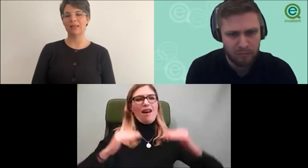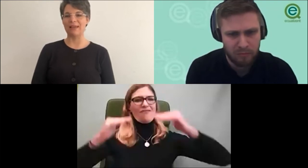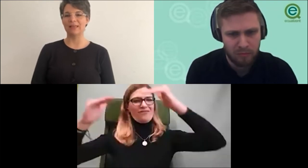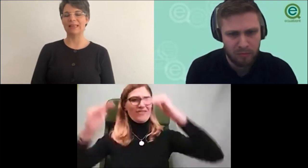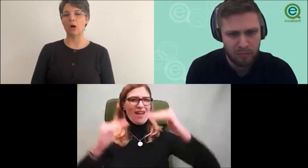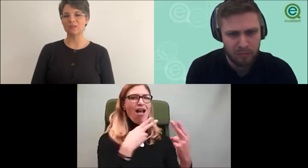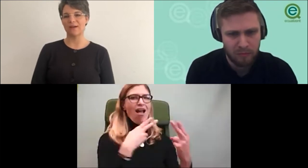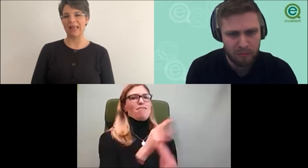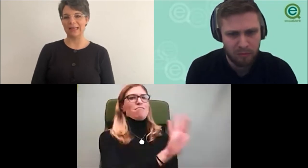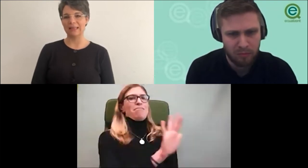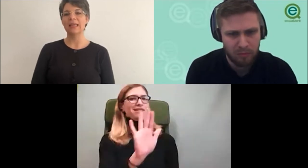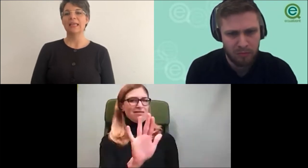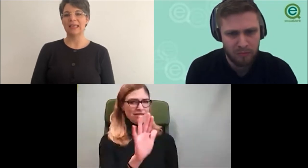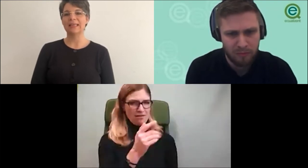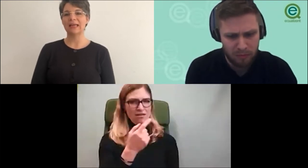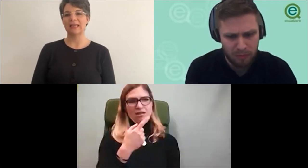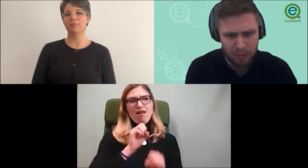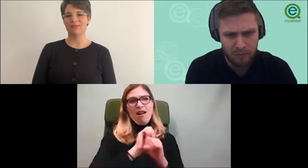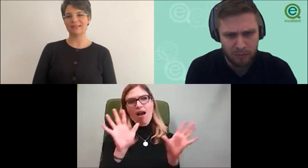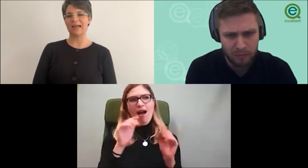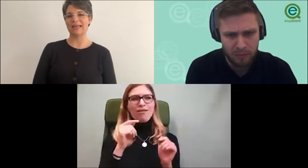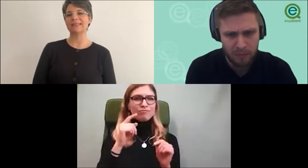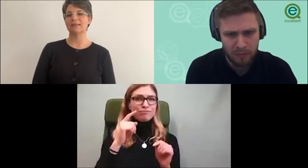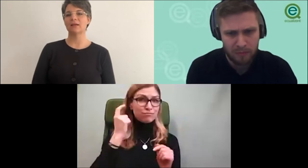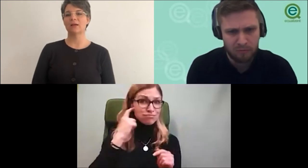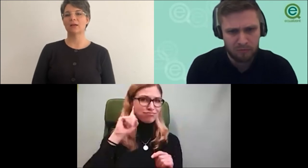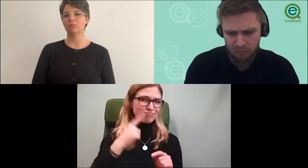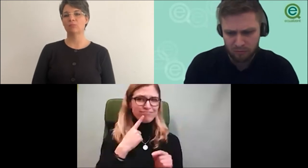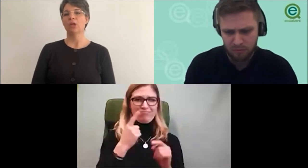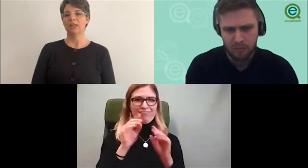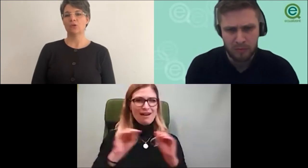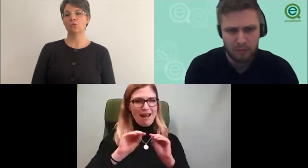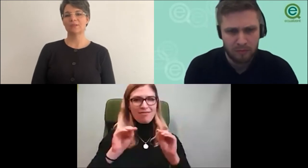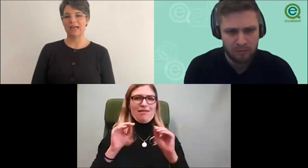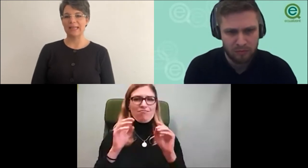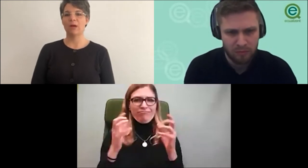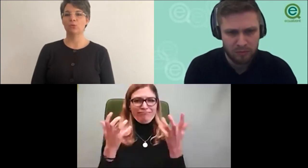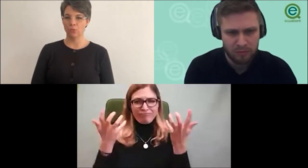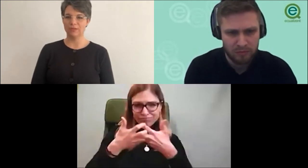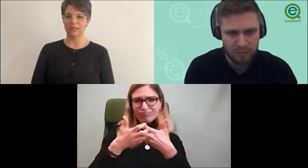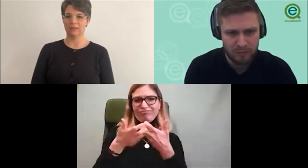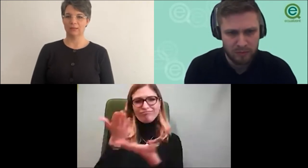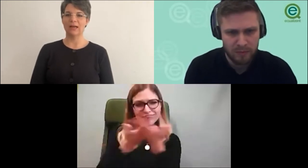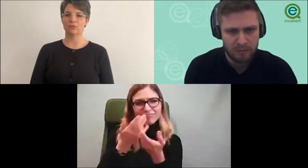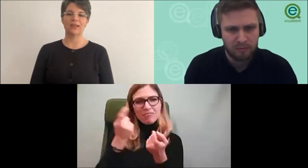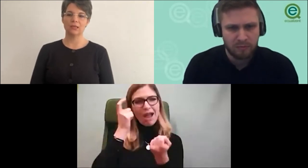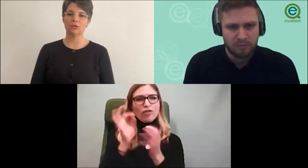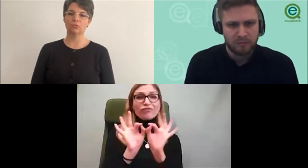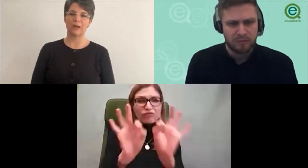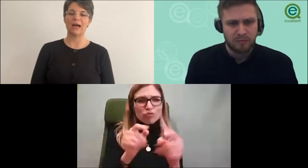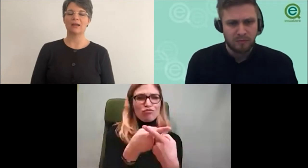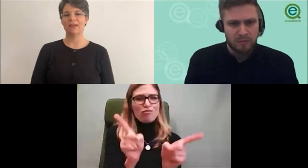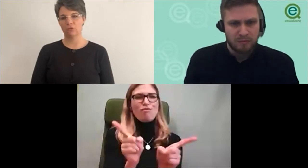ihrem Level in der Auswahl an, je nachdem, was der einzelne Schulungsteilnehmer benötigt. Ne? Also